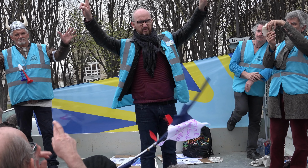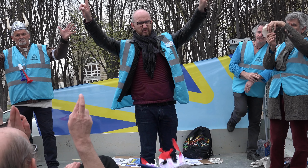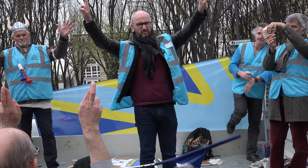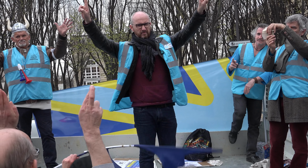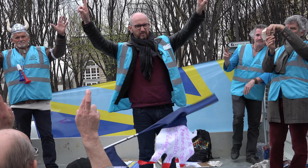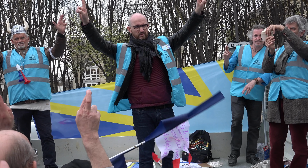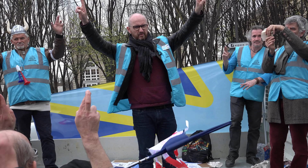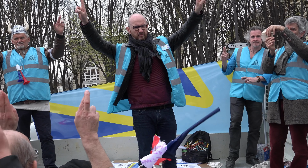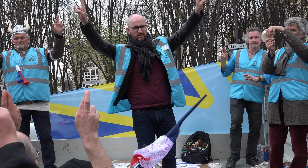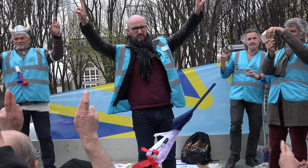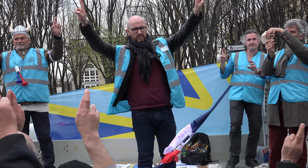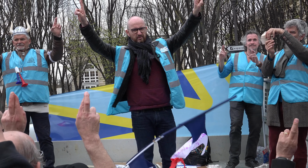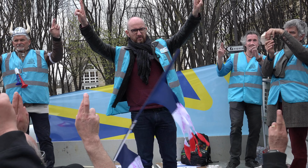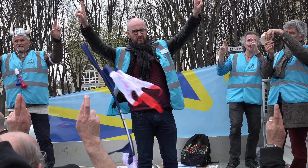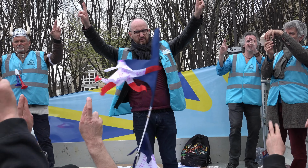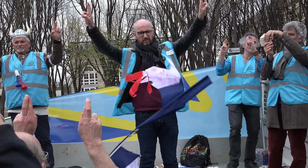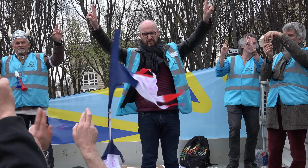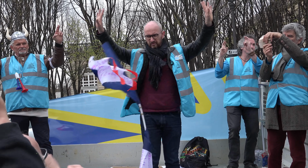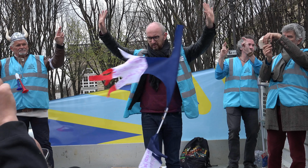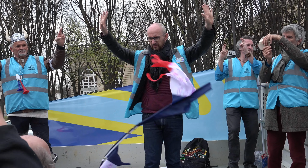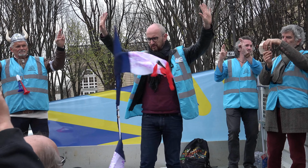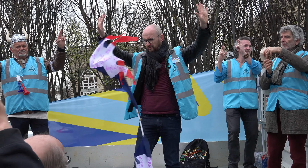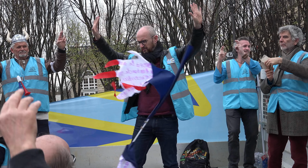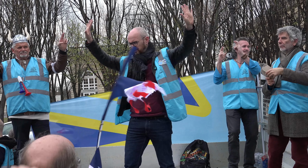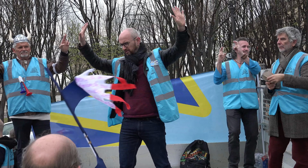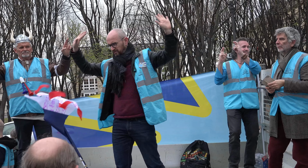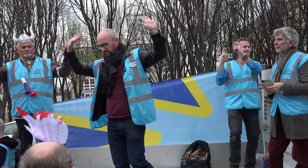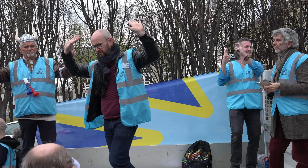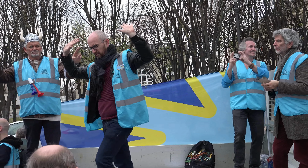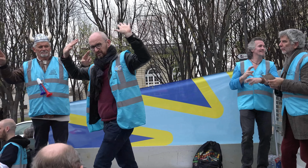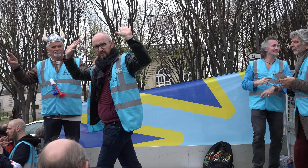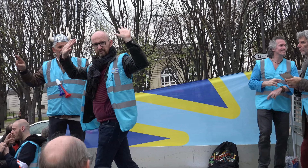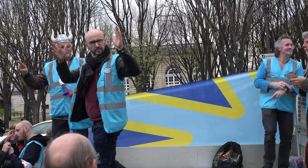maximum à pouvoir rentrer en croisant les doigts.